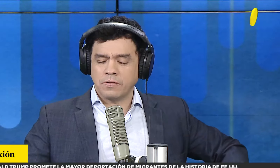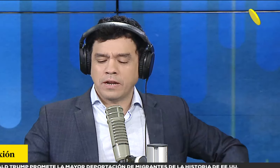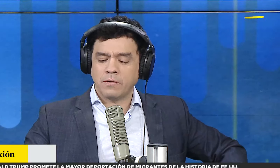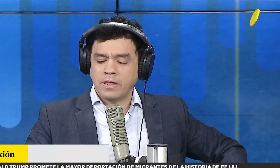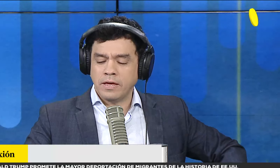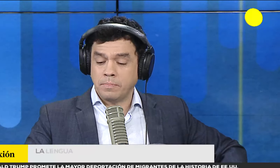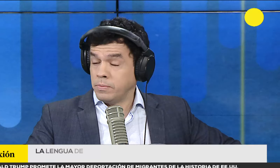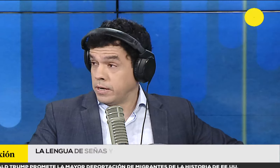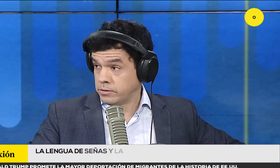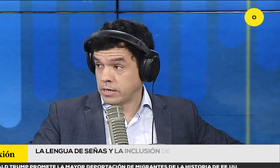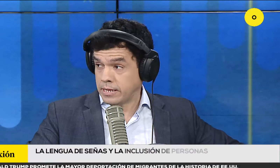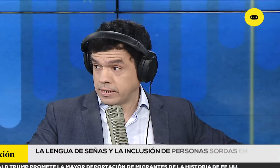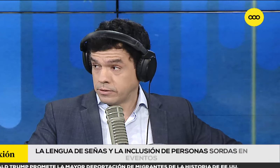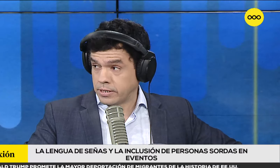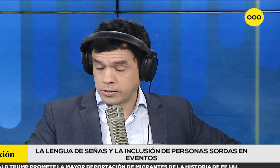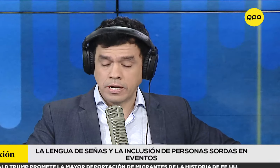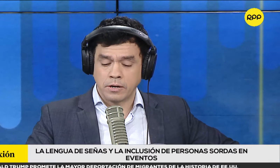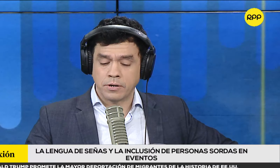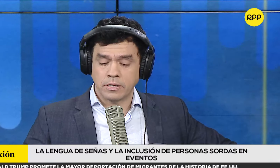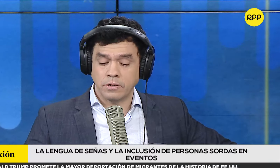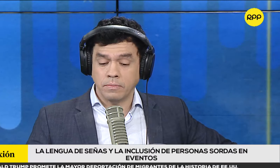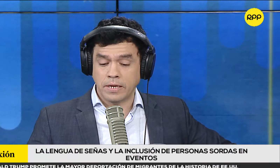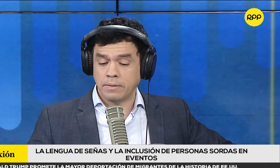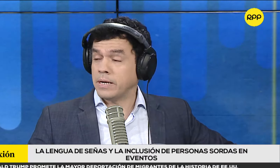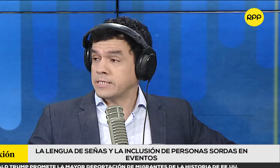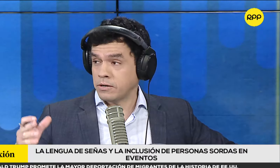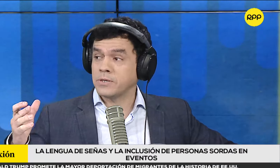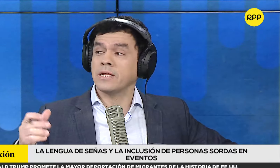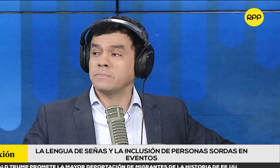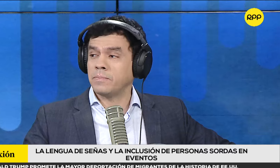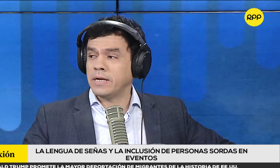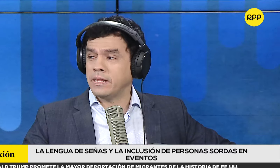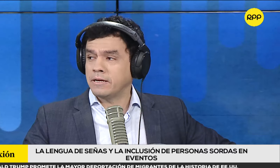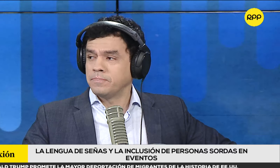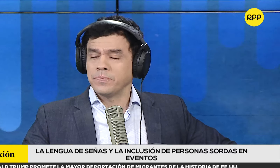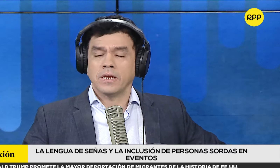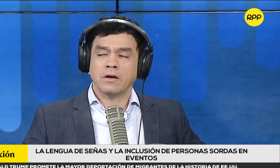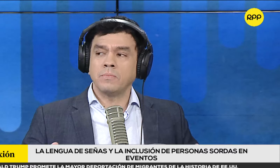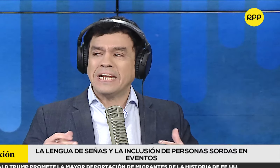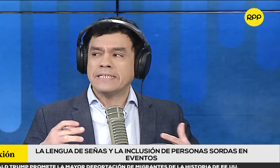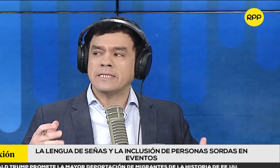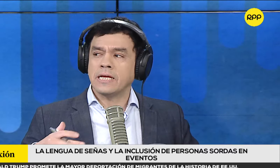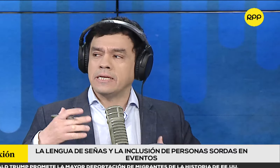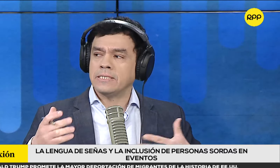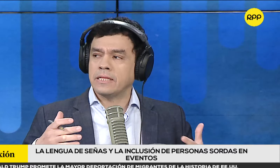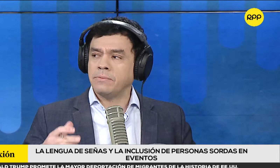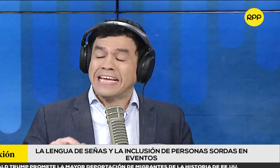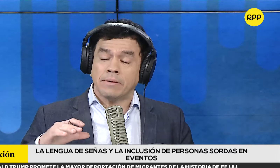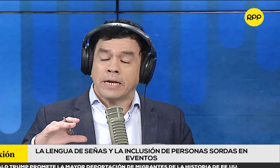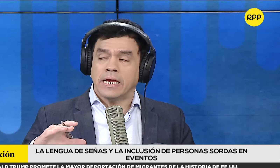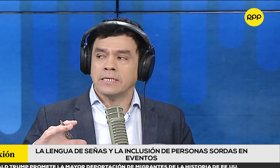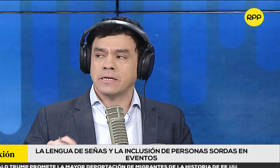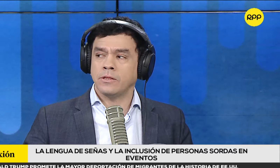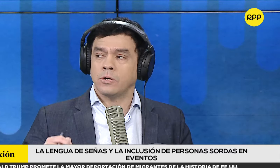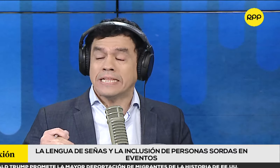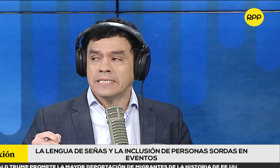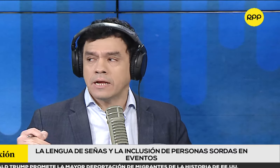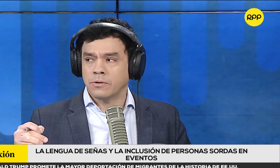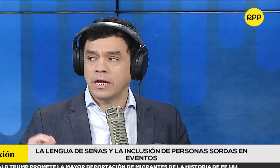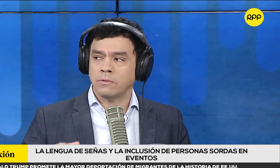coordinadora de públicos del Gran Teatro Nacional, ¿correcto? Melisa, ¿cómo estás? Bienvenida. ¿Cómo nace esta iniciativa y de qué manera se ha ido desarrollando